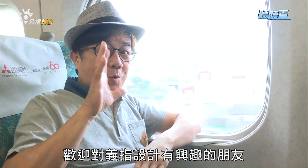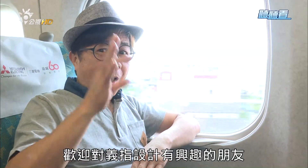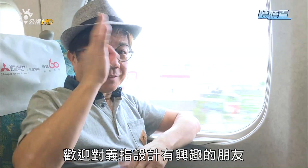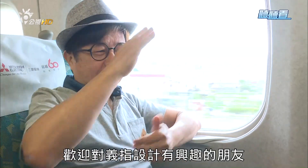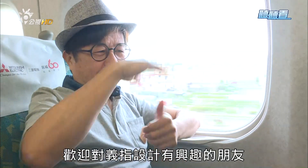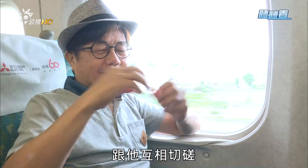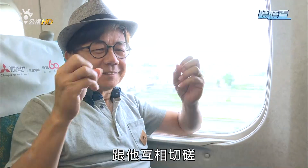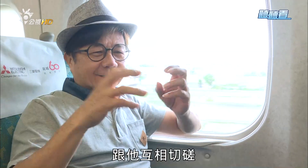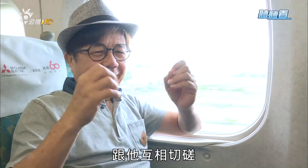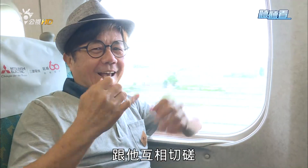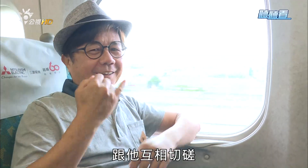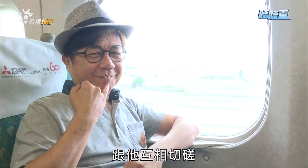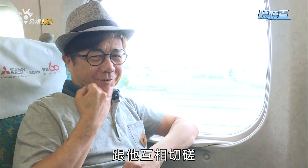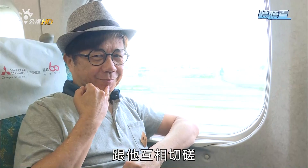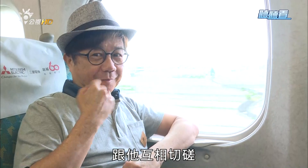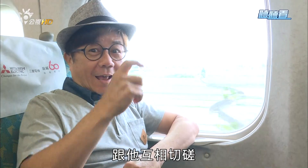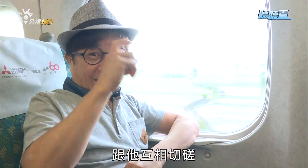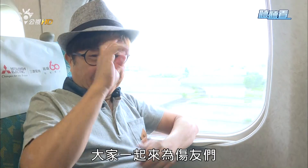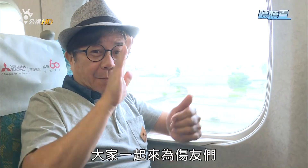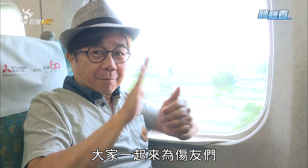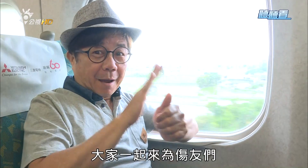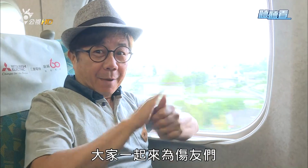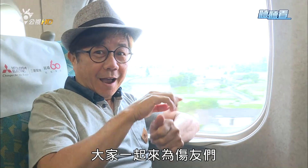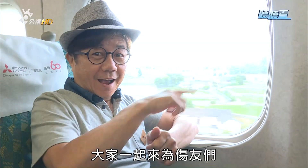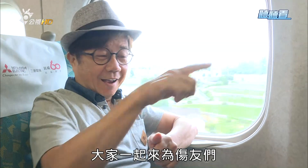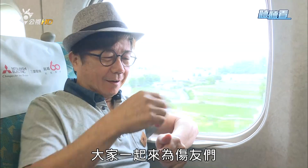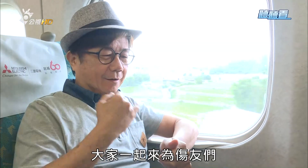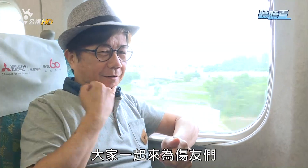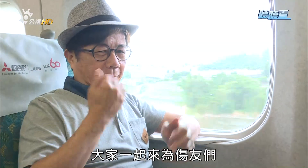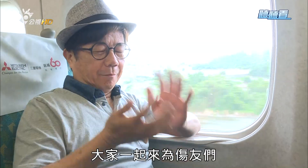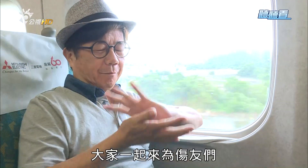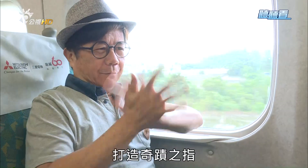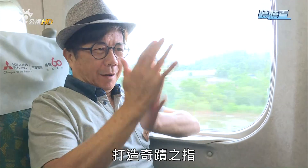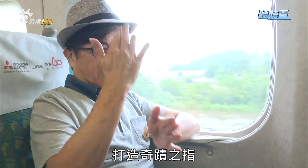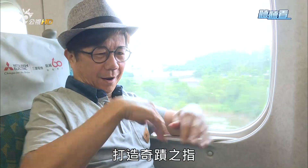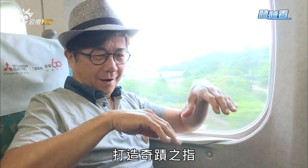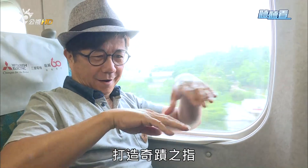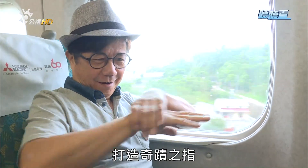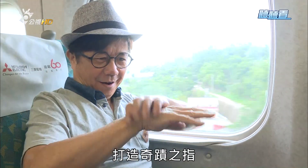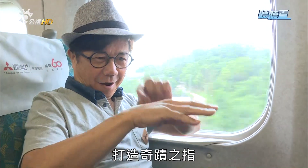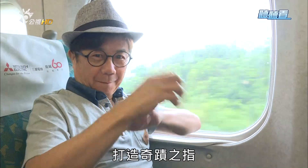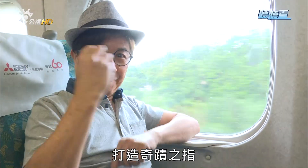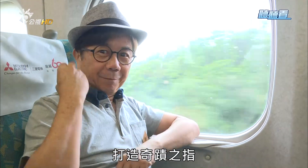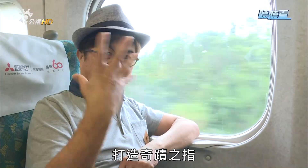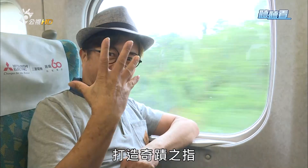趣的朋友跟他互相切磋，大家一起来为伤友们打造奇迹之纸呢。